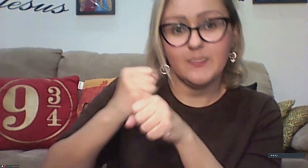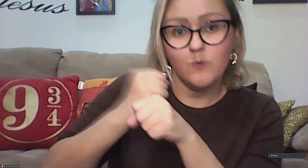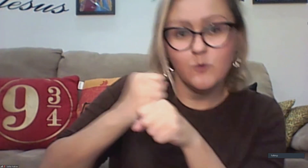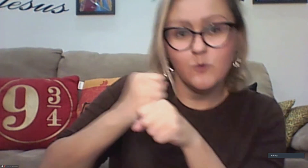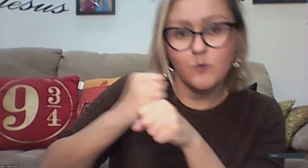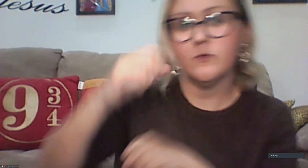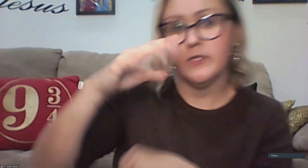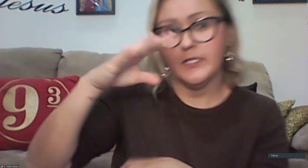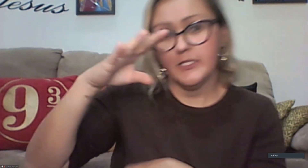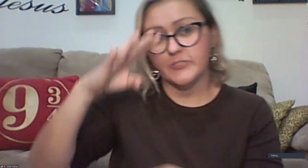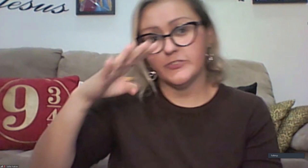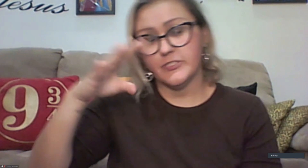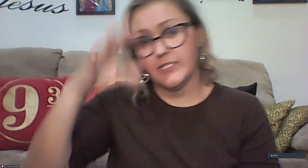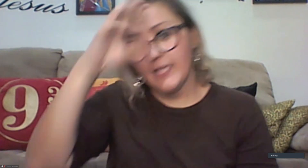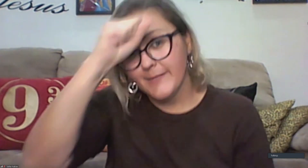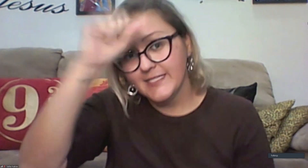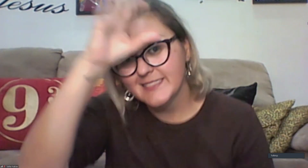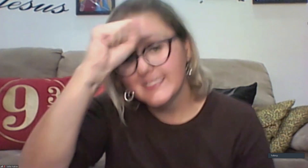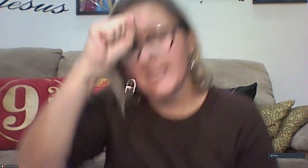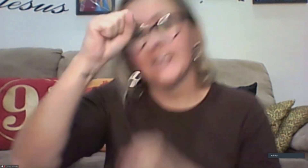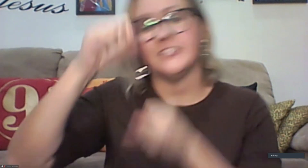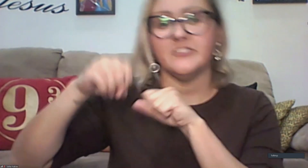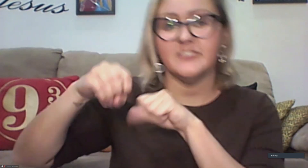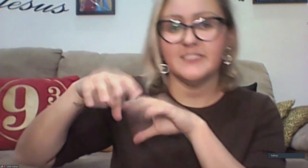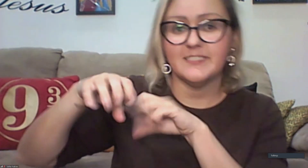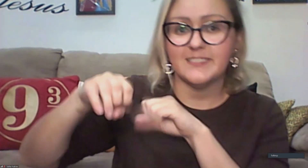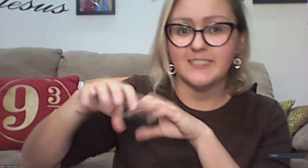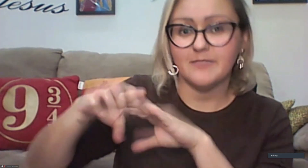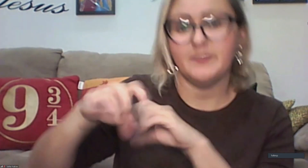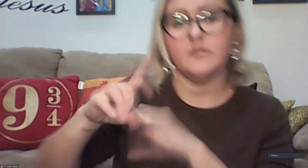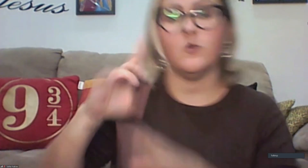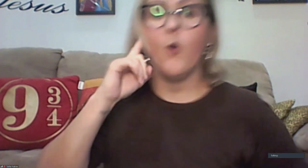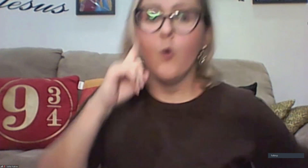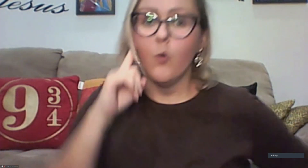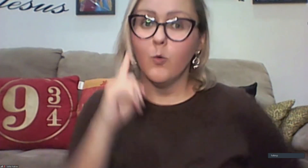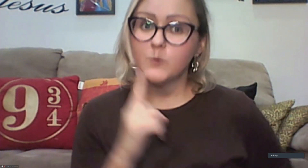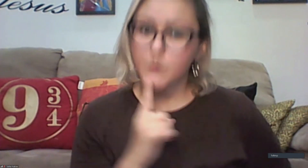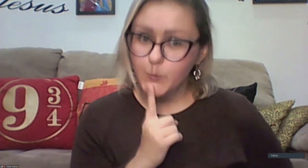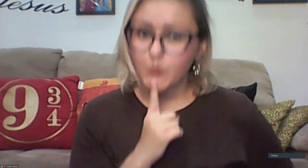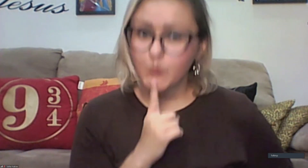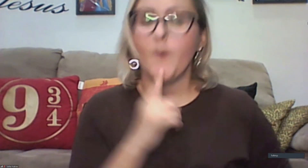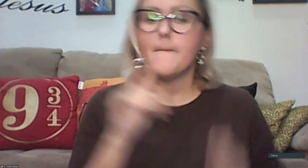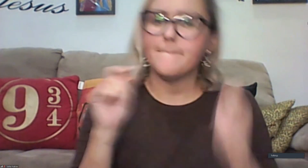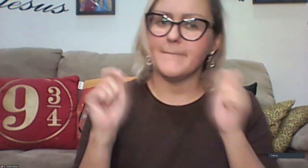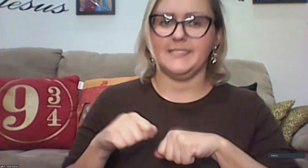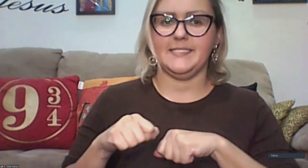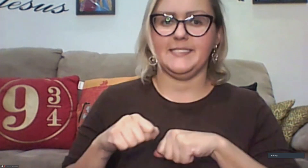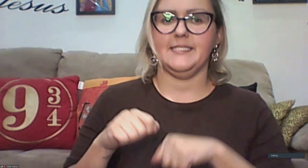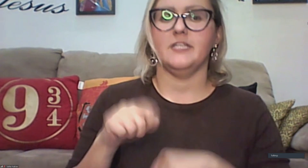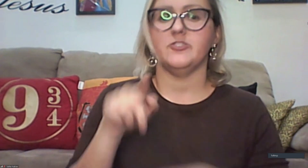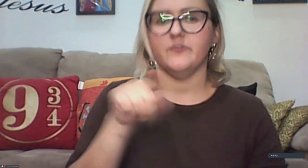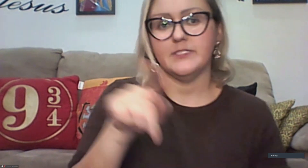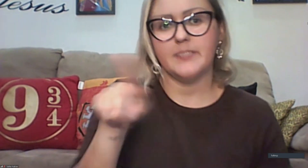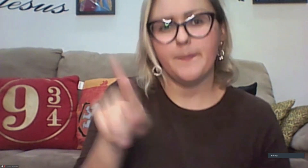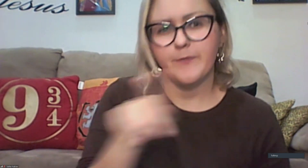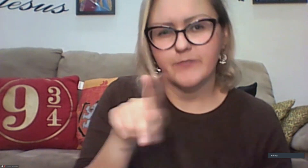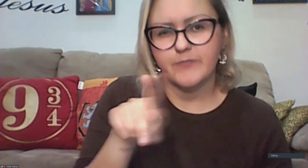você pode trabalhar na construção e no aprendizado da identidade do seu aluno surdo. Você,